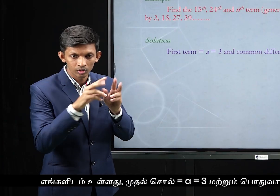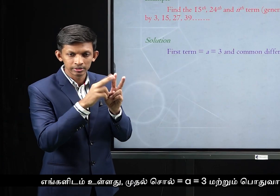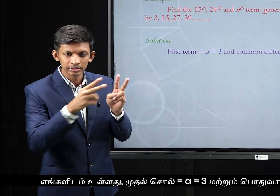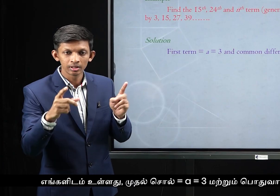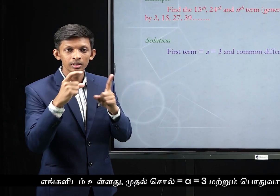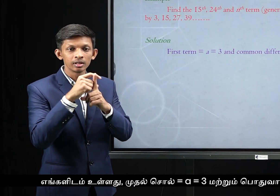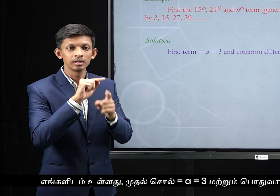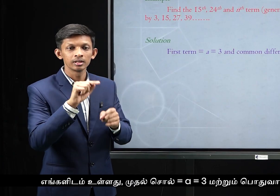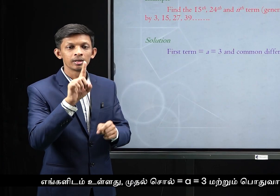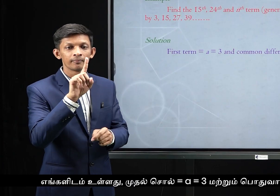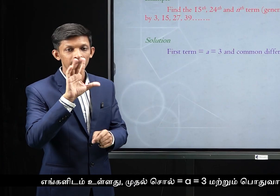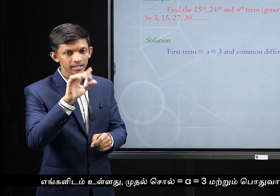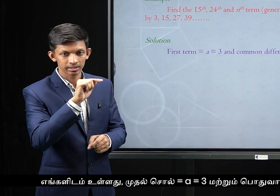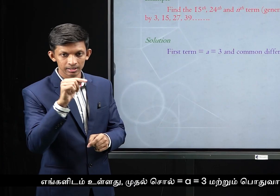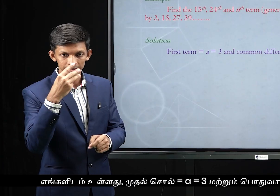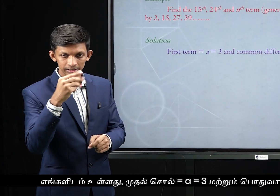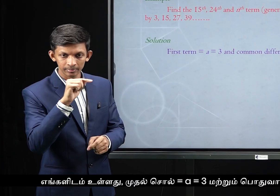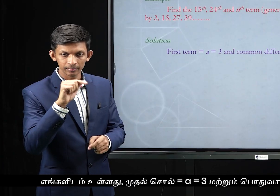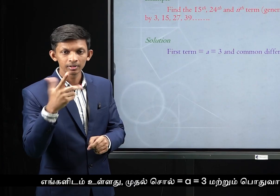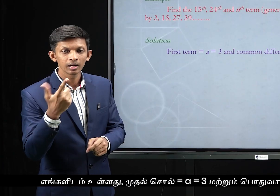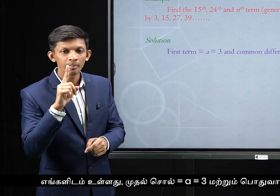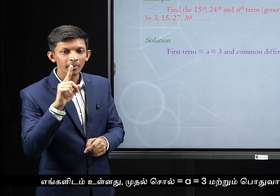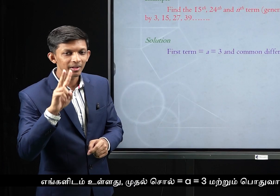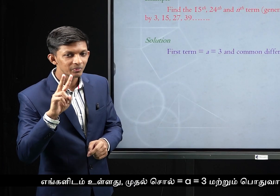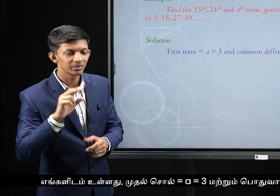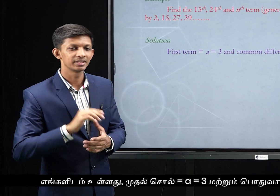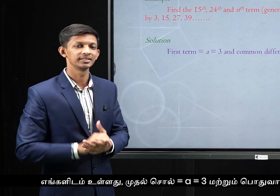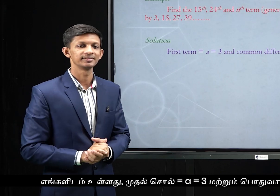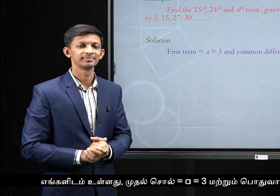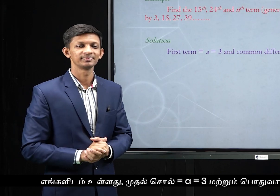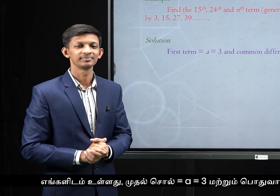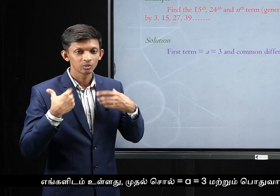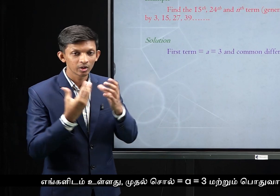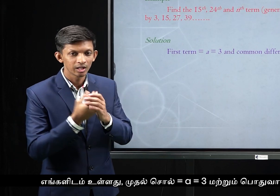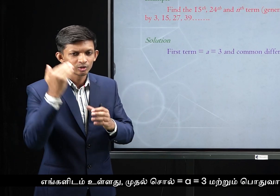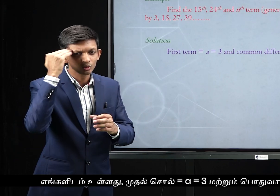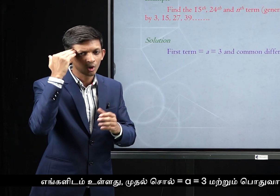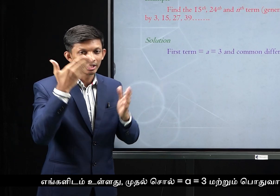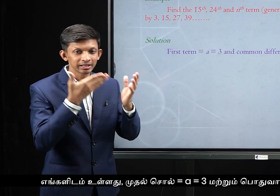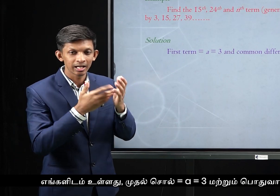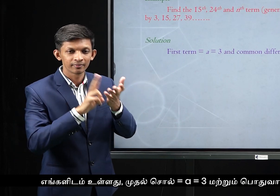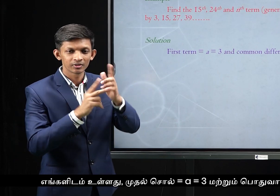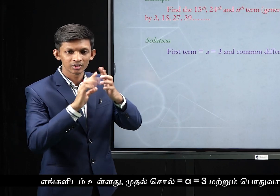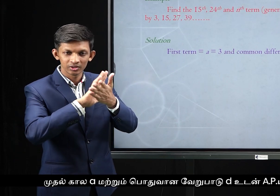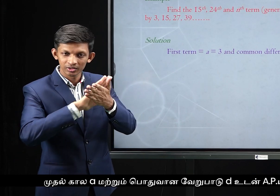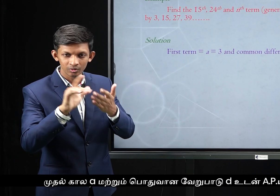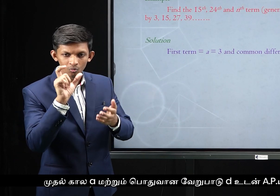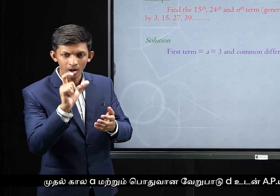3 மற்றும் பொதுவான வேறுபாடு ஈடு டி ஈடு 15 கழித்தல் 3 ஈடு 12. முதல்